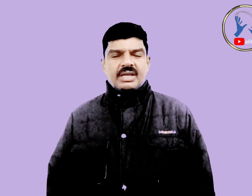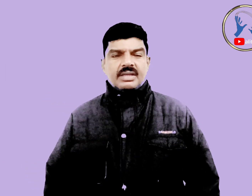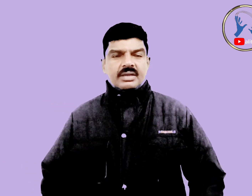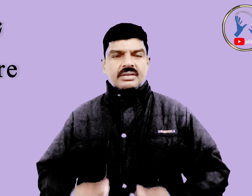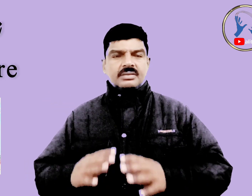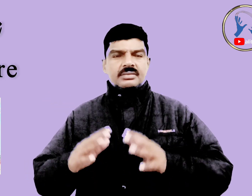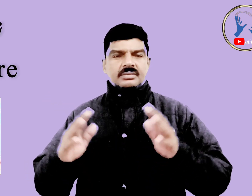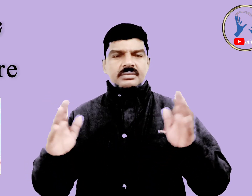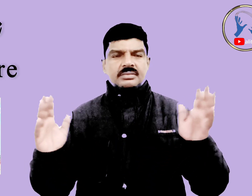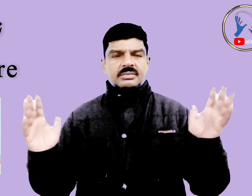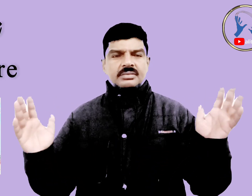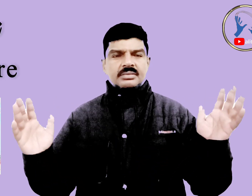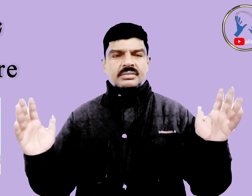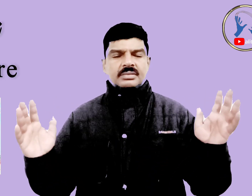ज्यादा